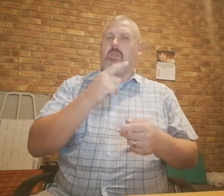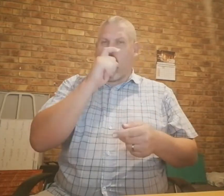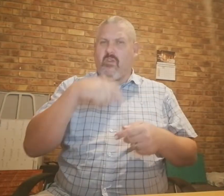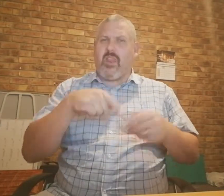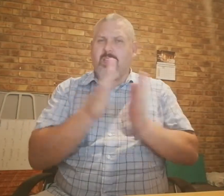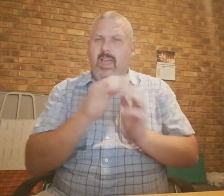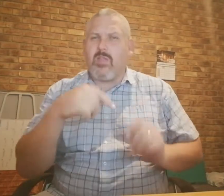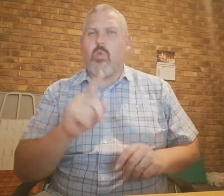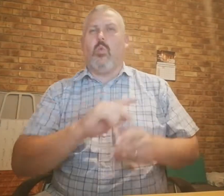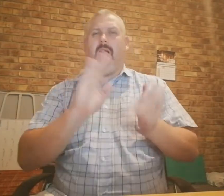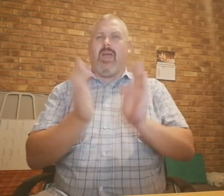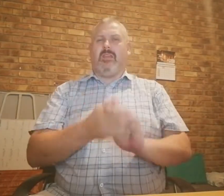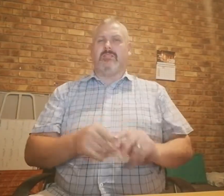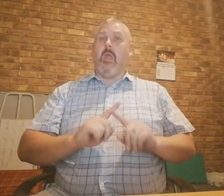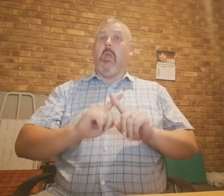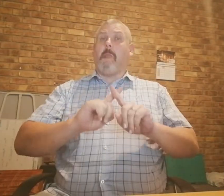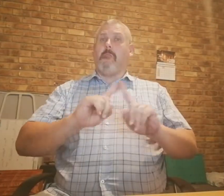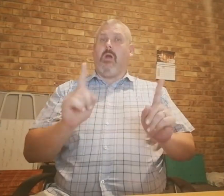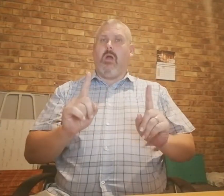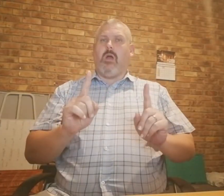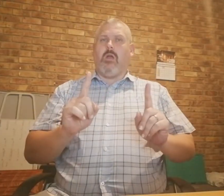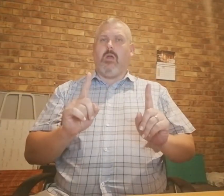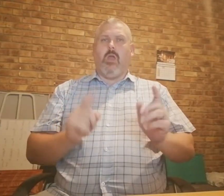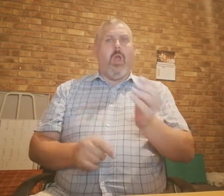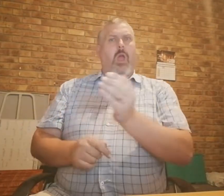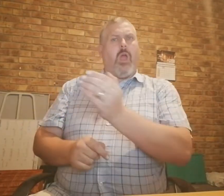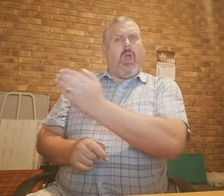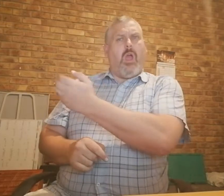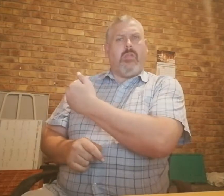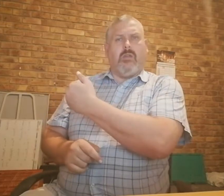uit van die kijk toe, alles. Maar, agter,